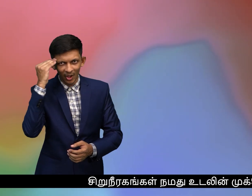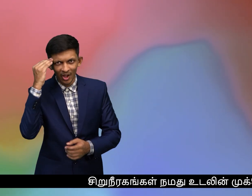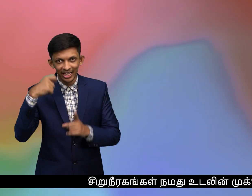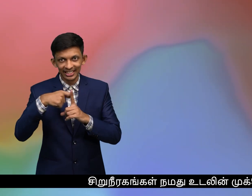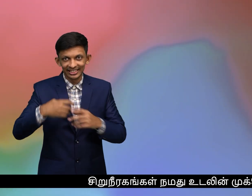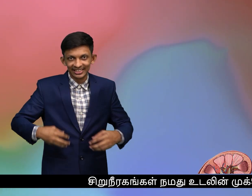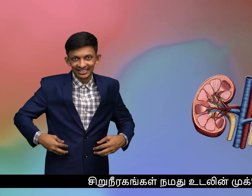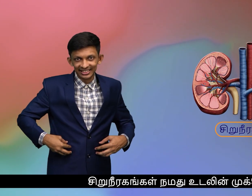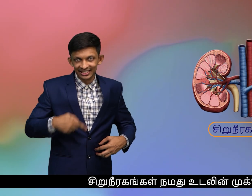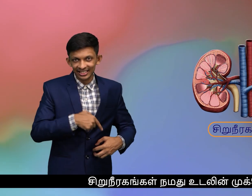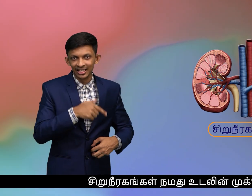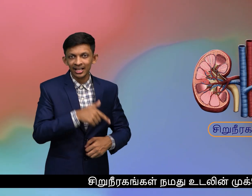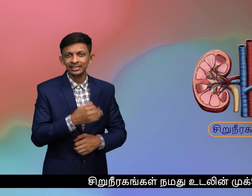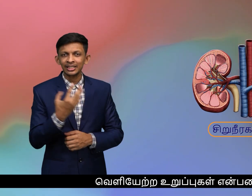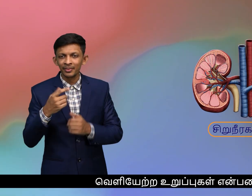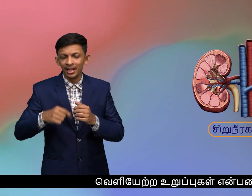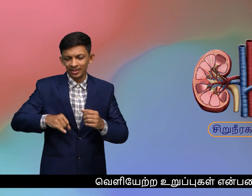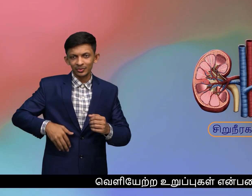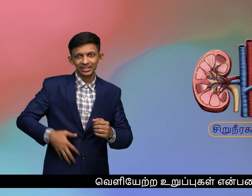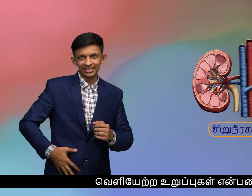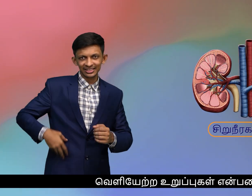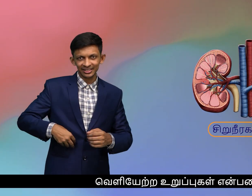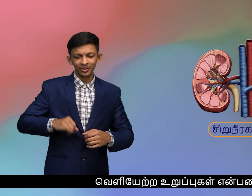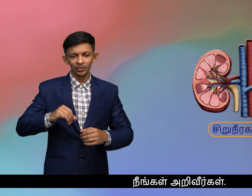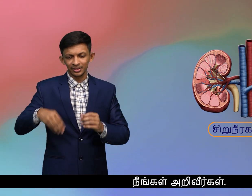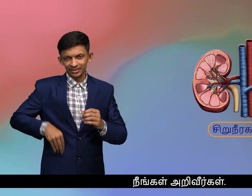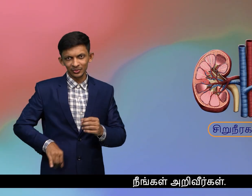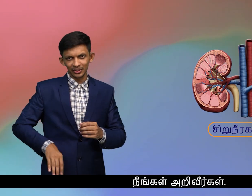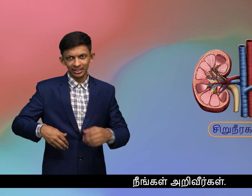சிறுநீரகங்கள் நமது உடலின் முக்கிய வெளியேற்ற உறுப்புகள் என்பதை நீங்கள் அறிவீர்கள்.